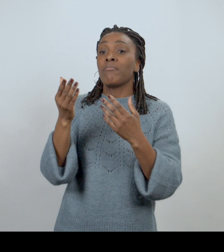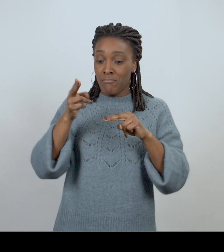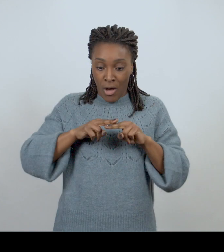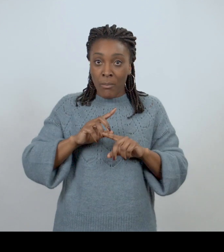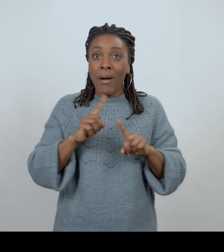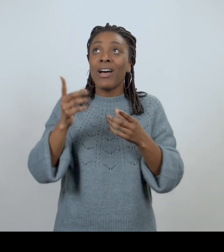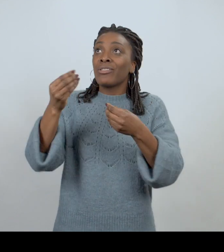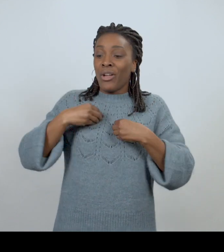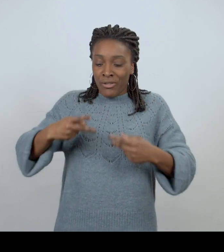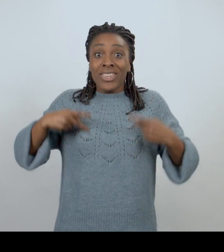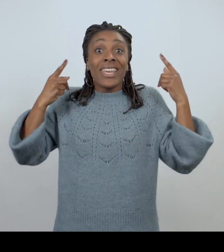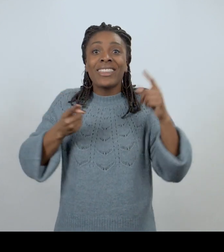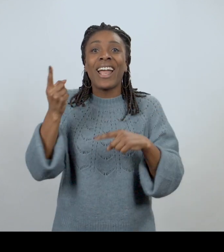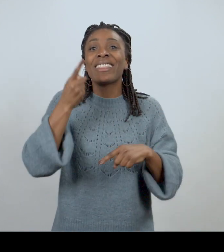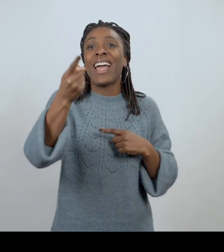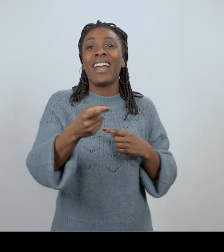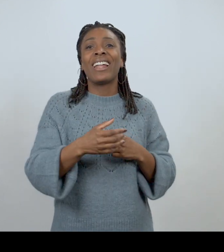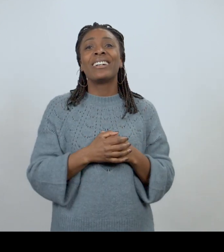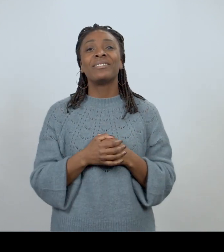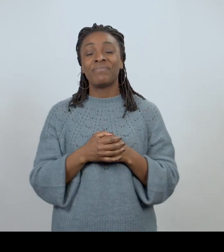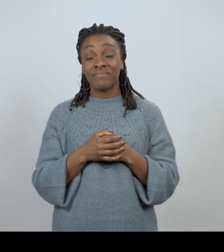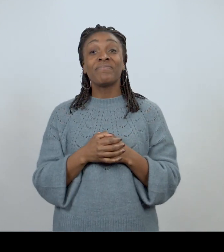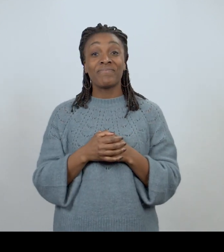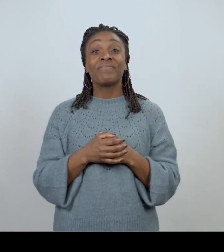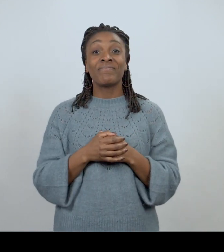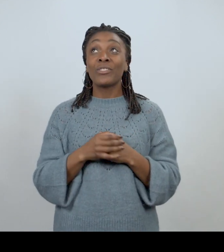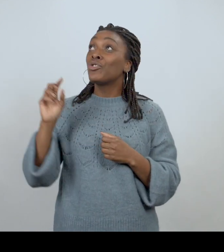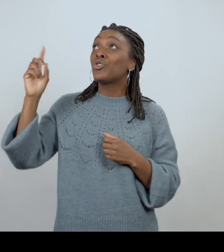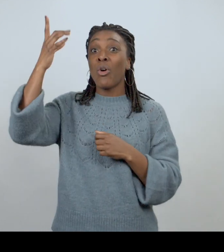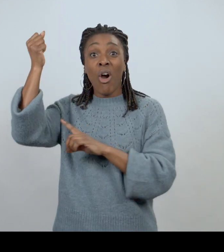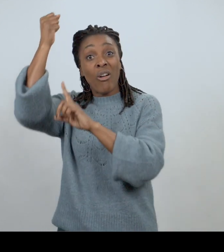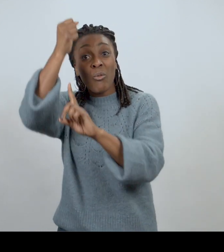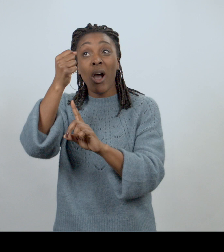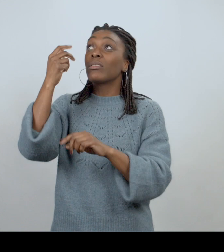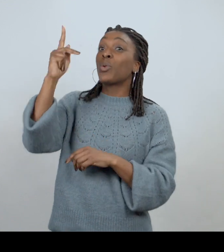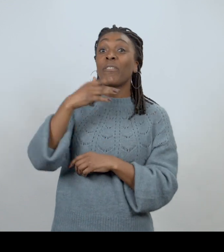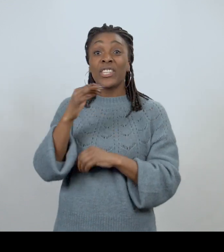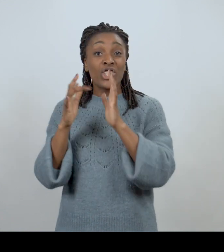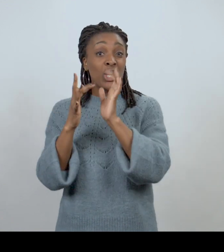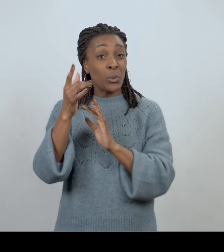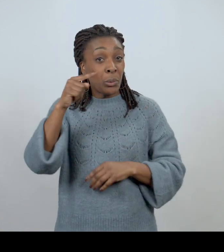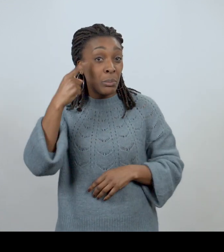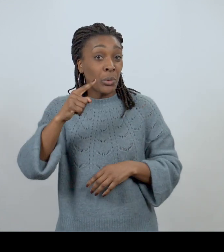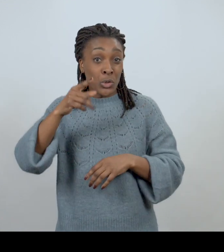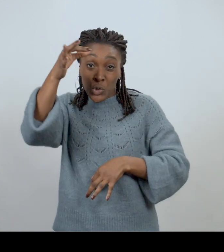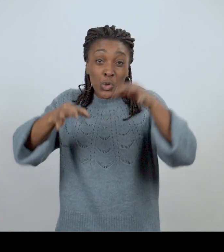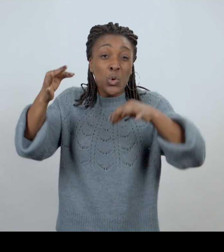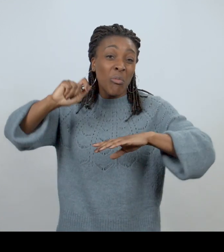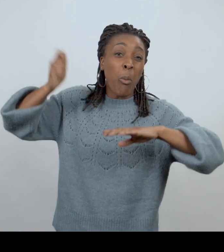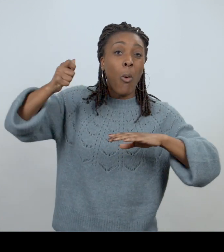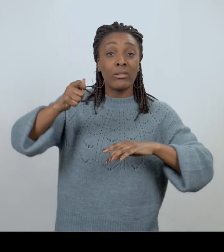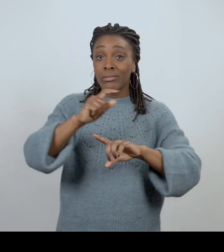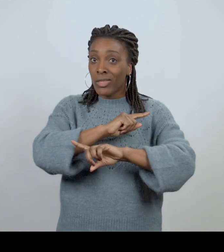qu'il ait la vie éternelle. » Dieu, en effet, n'a pas envoyé son Fils dans le monde pour qu'il juge le monde,